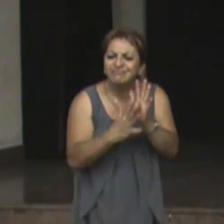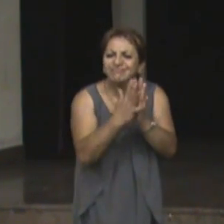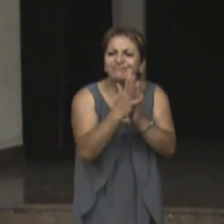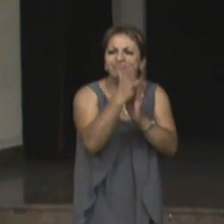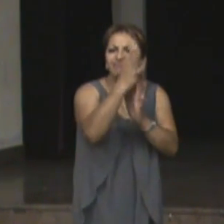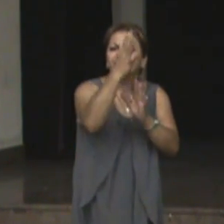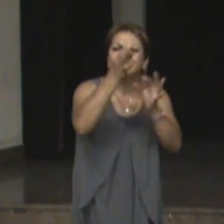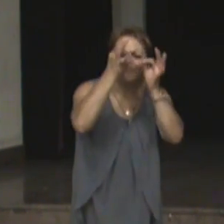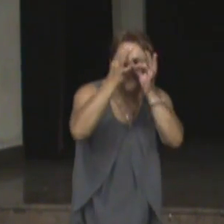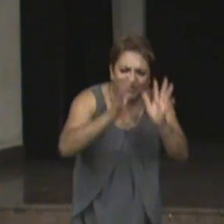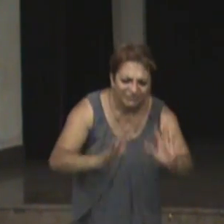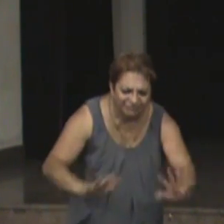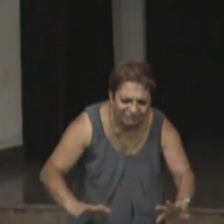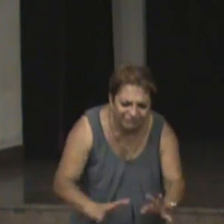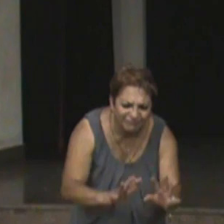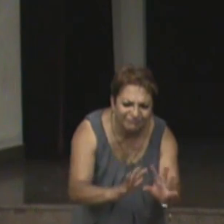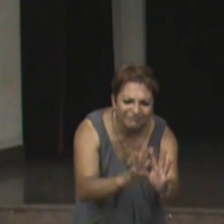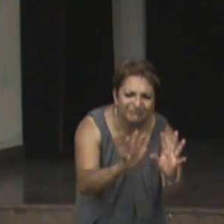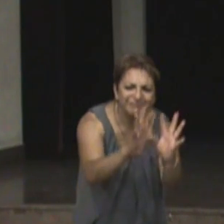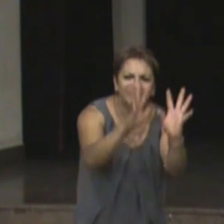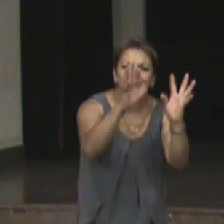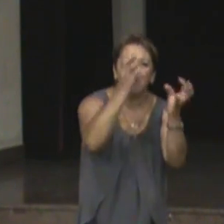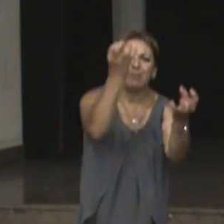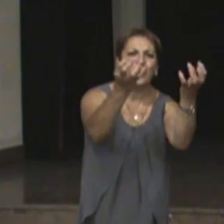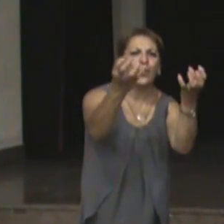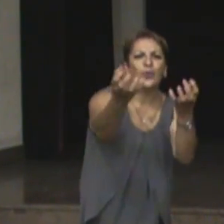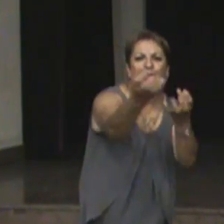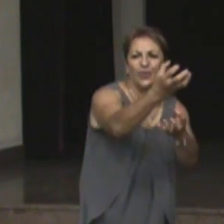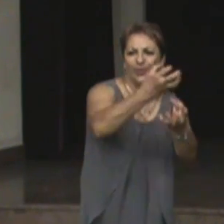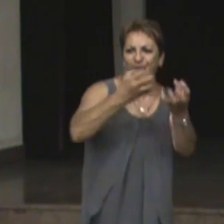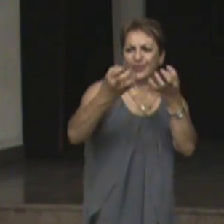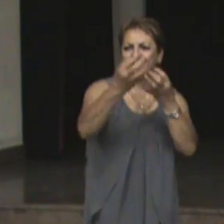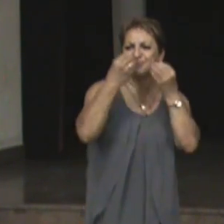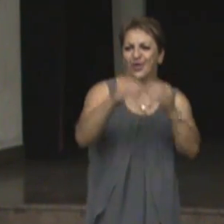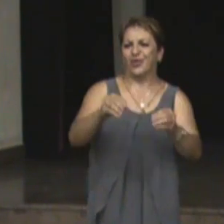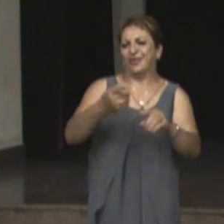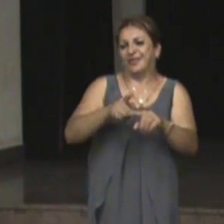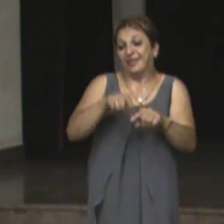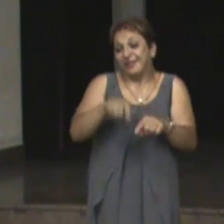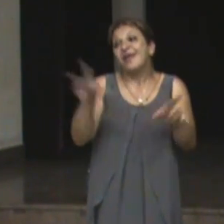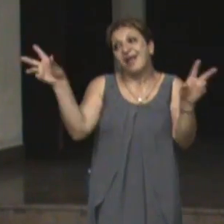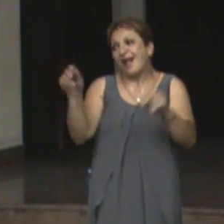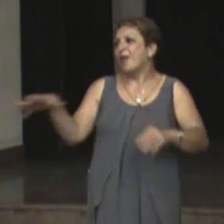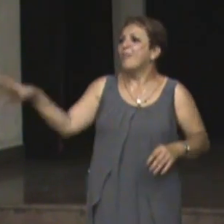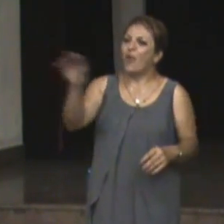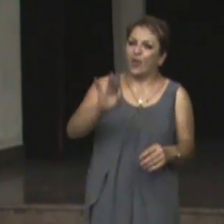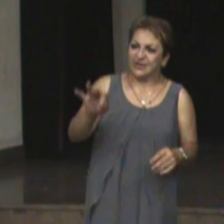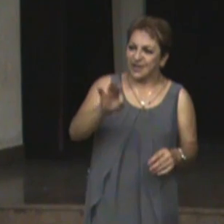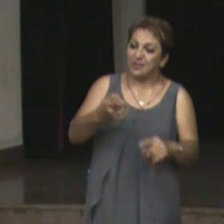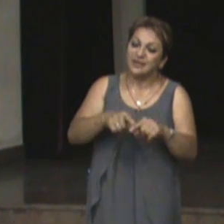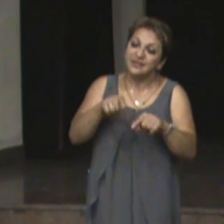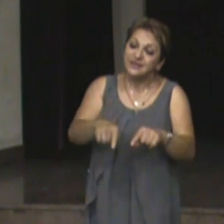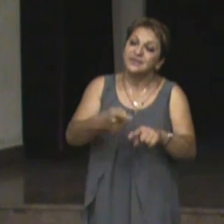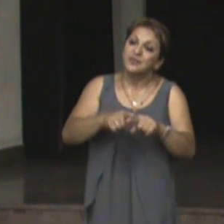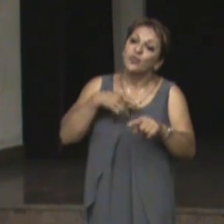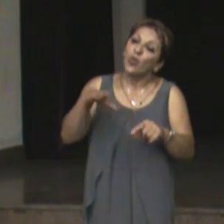պիտի առատոր են պտղով տա, առատոր են պիտի պտղամբեր լինի։ Ուրեմն Աստծո խոսքը մեզ համար այսպիսի կարևոր